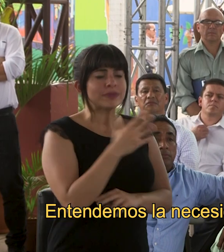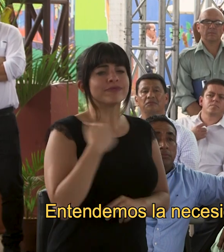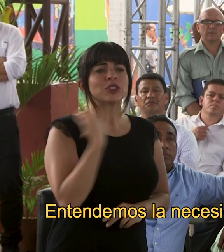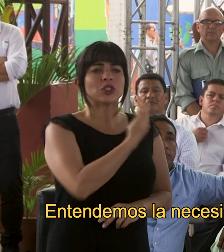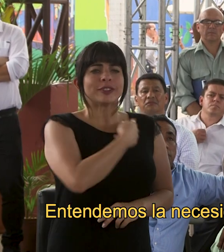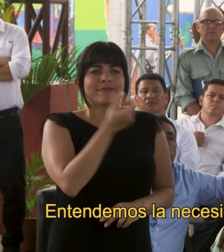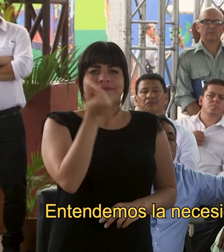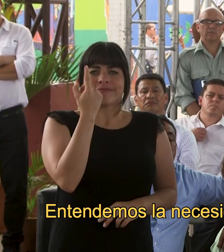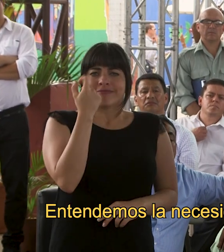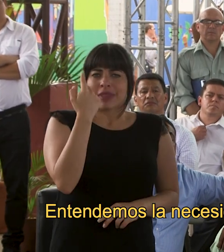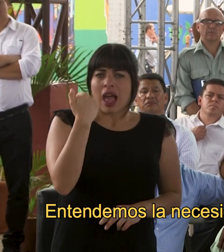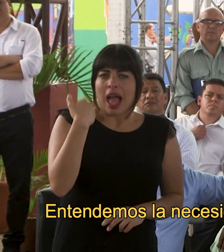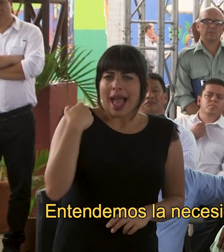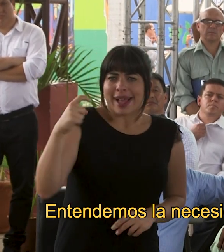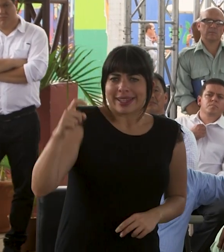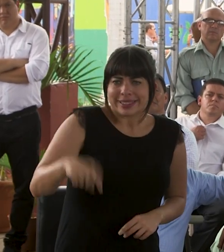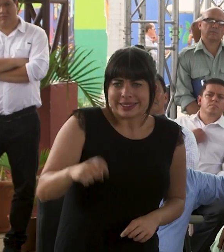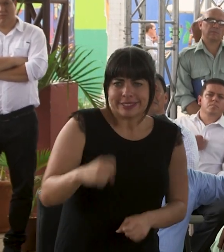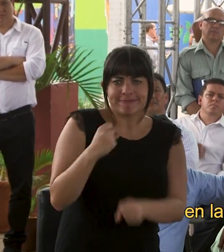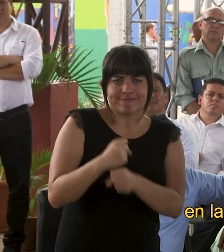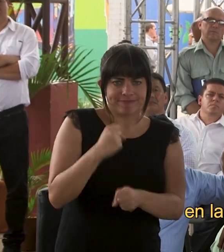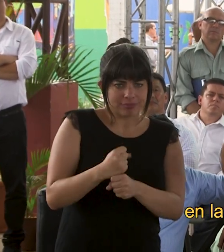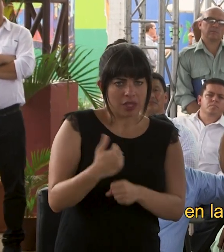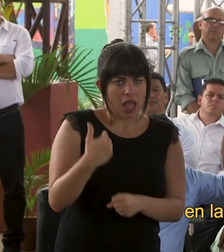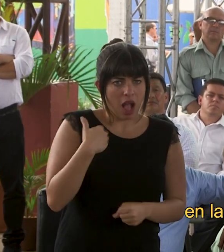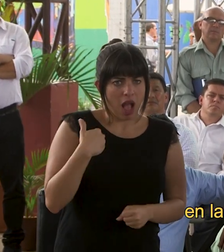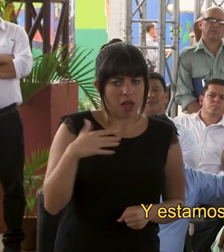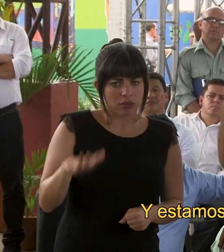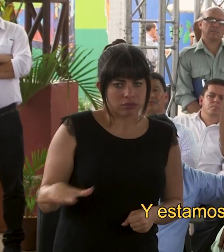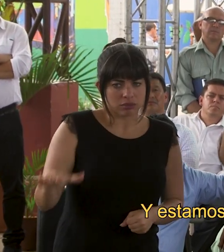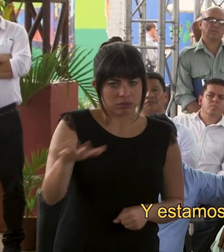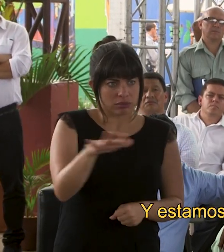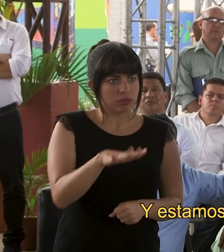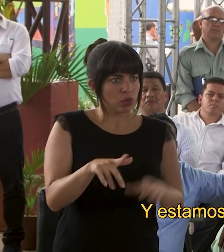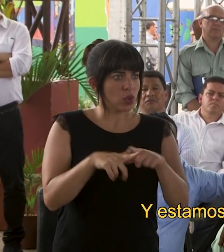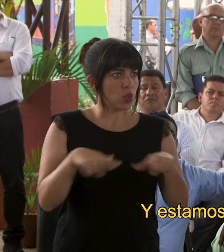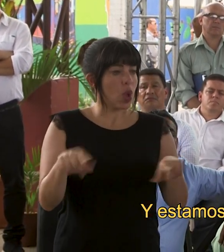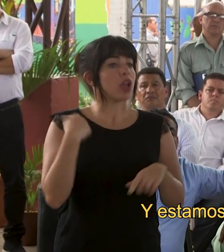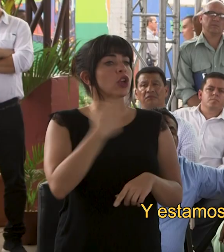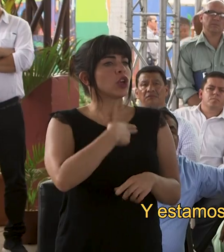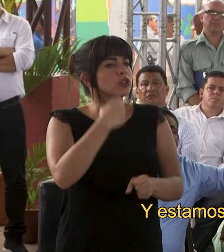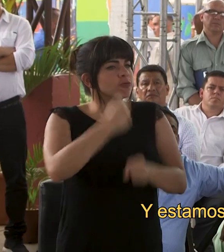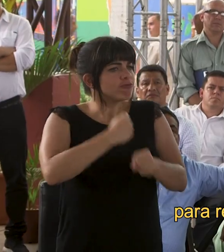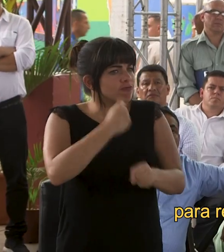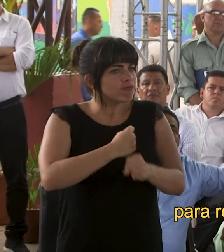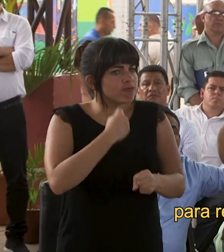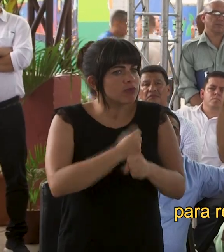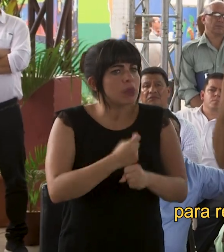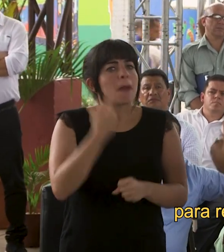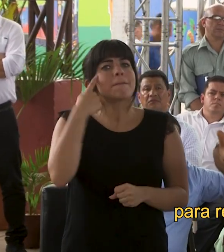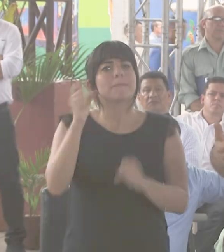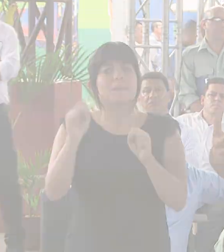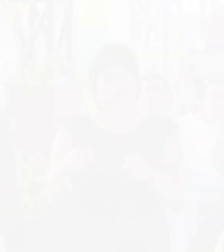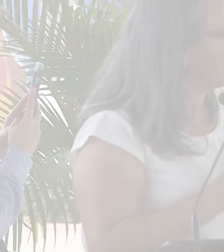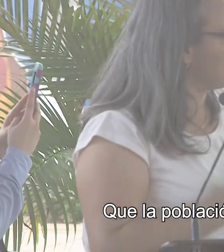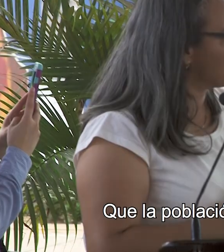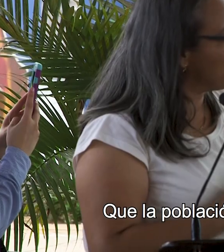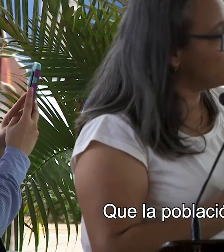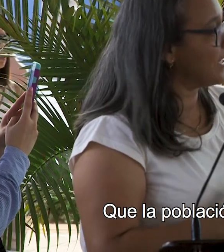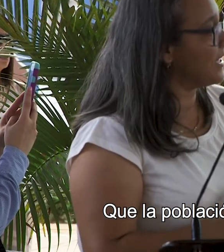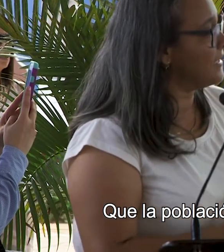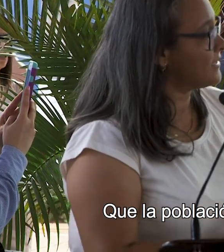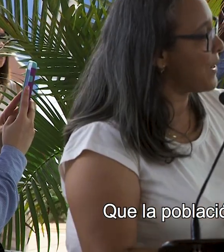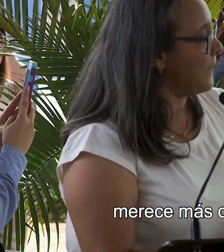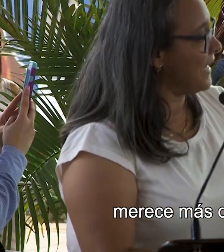entendemos la necesidad de empleo que hay en la zona y estamos trabajando para resolver. Que la